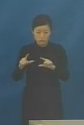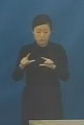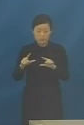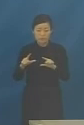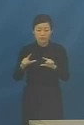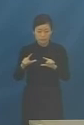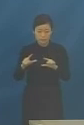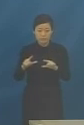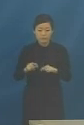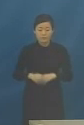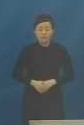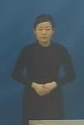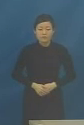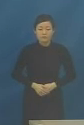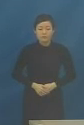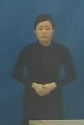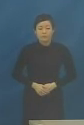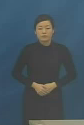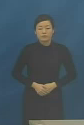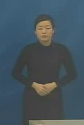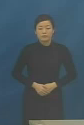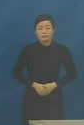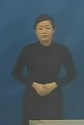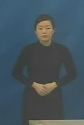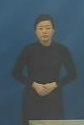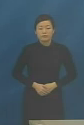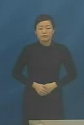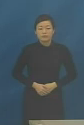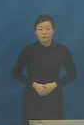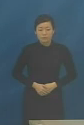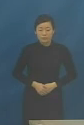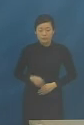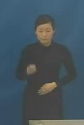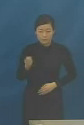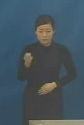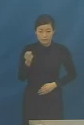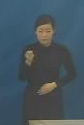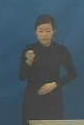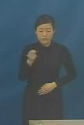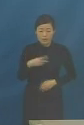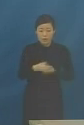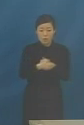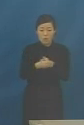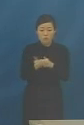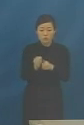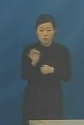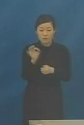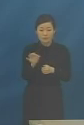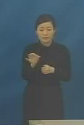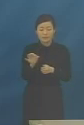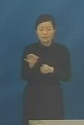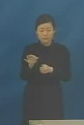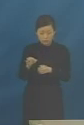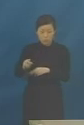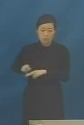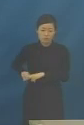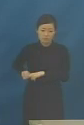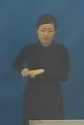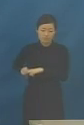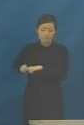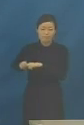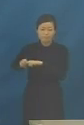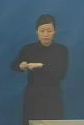あの a まこうした行為のうちの一定のものにつきましては補償金をあの積田沿いていただきまして